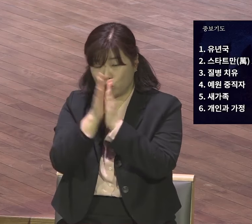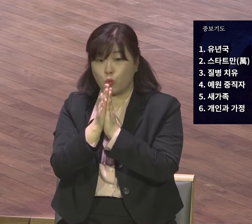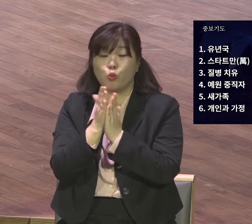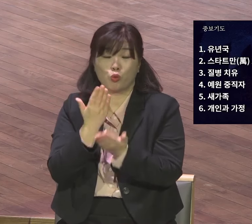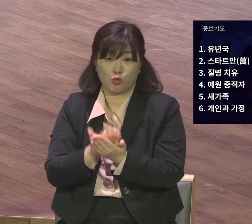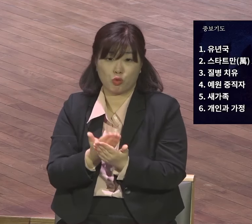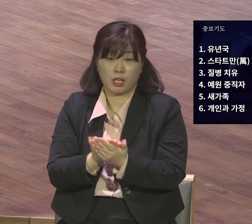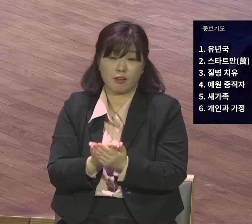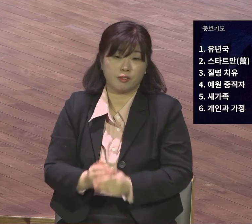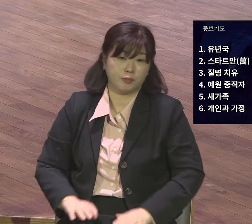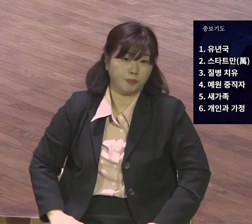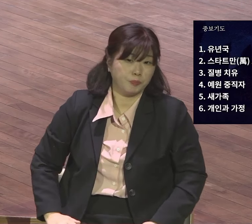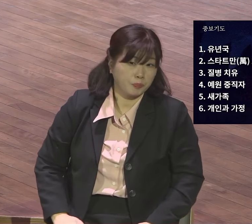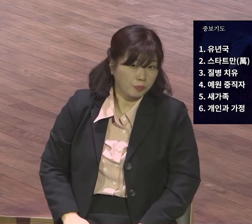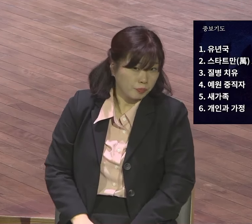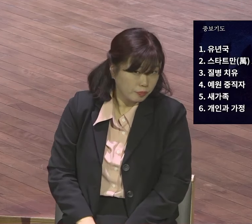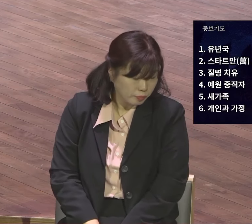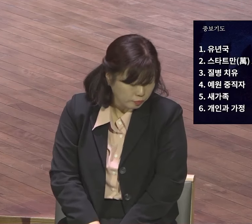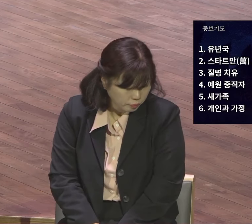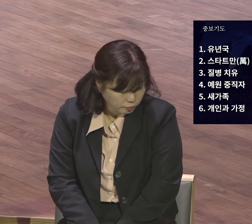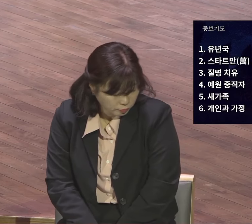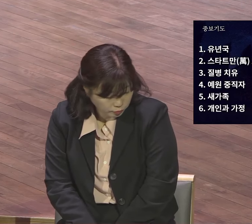기도드리겠습니다. 주여,